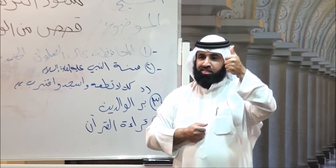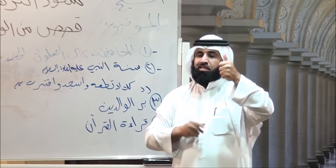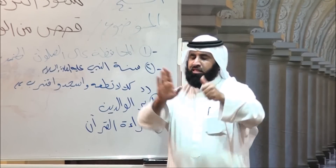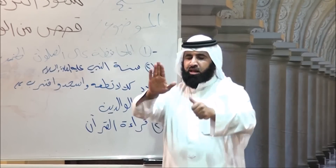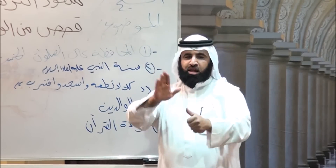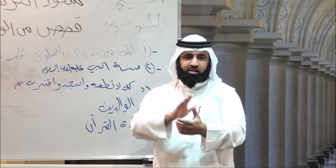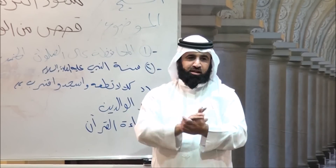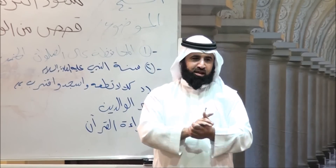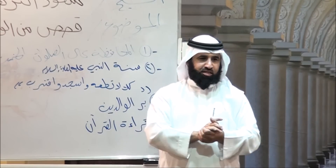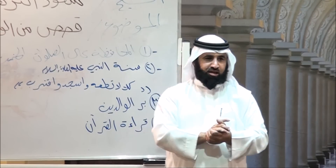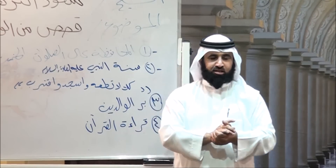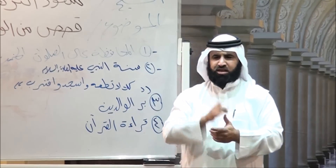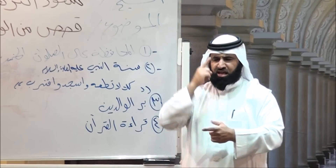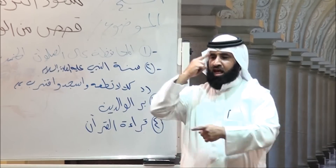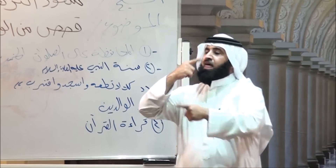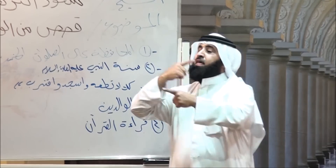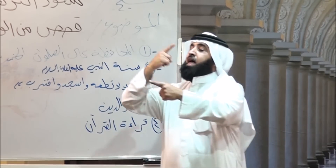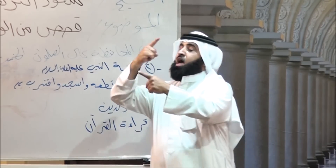والماء